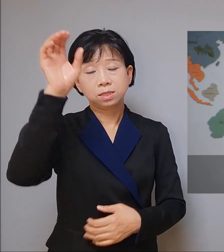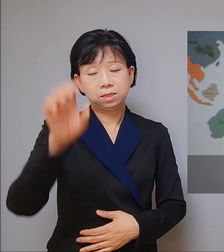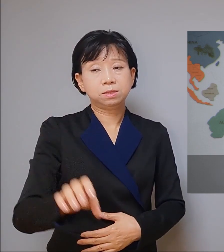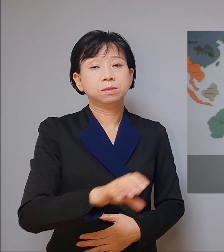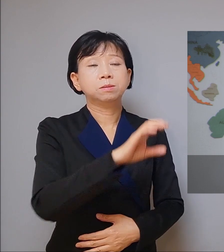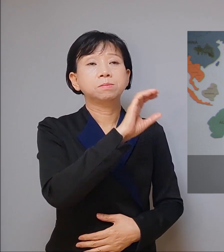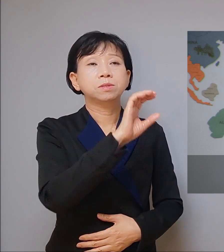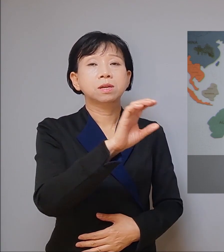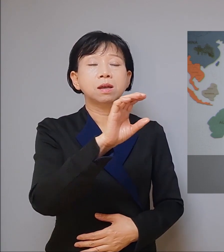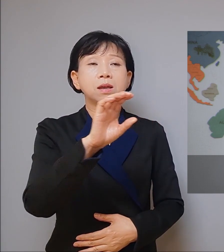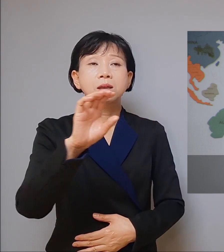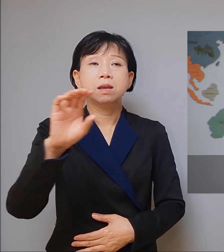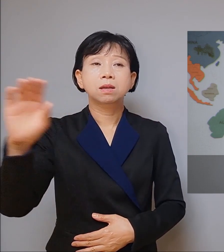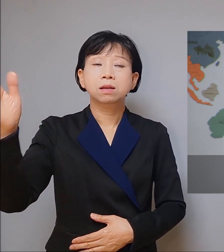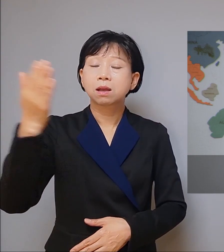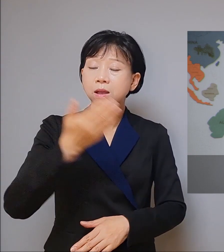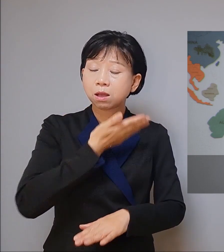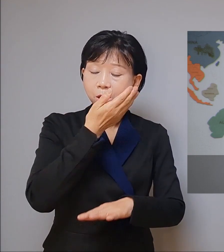되시니